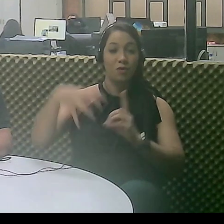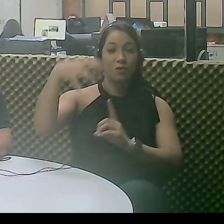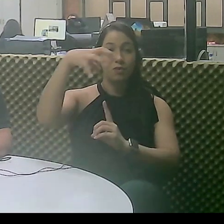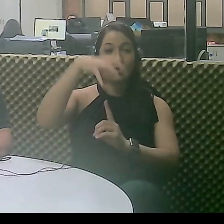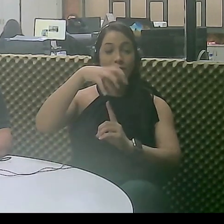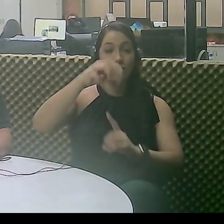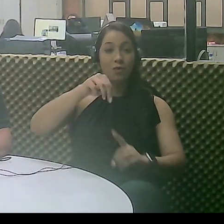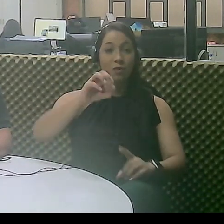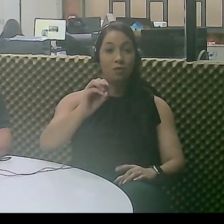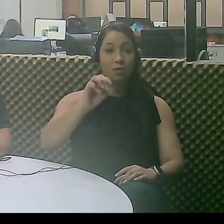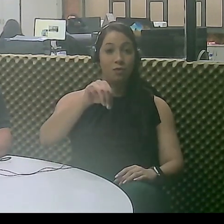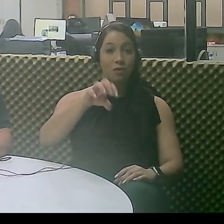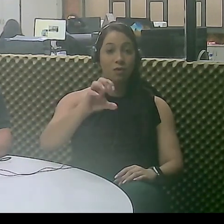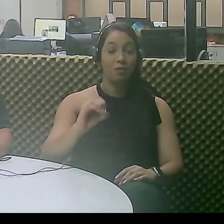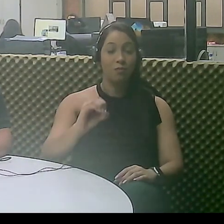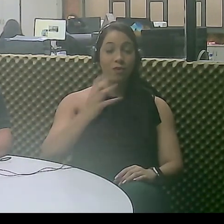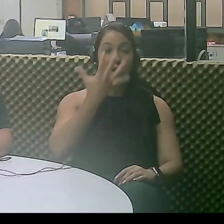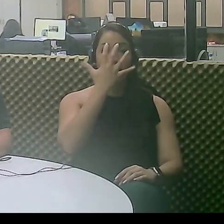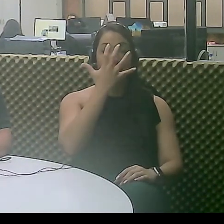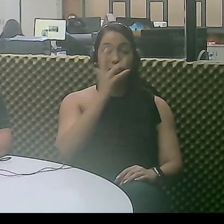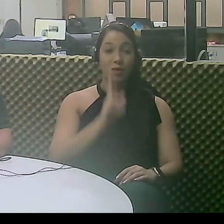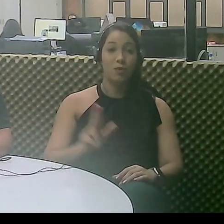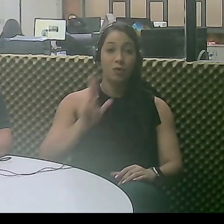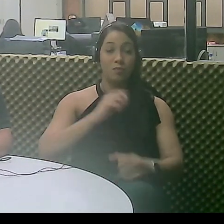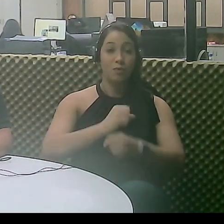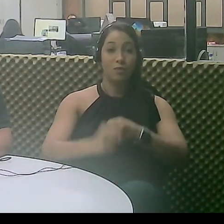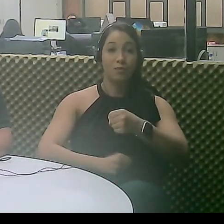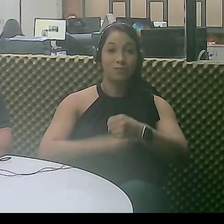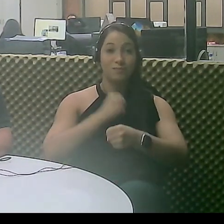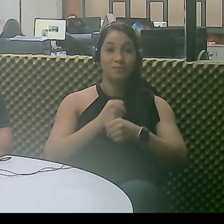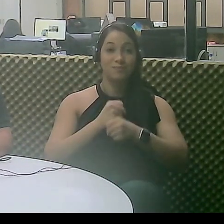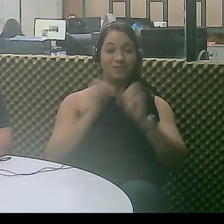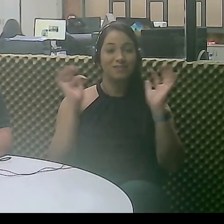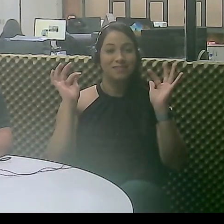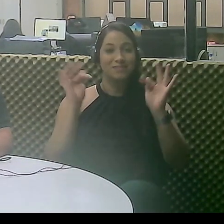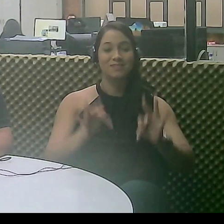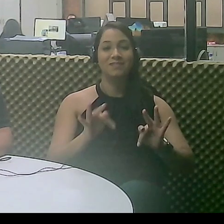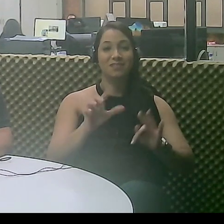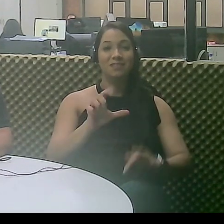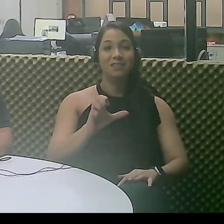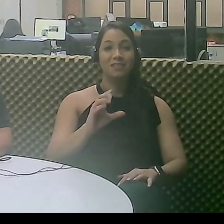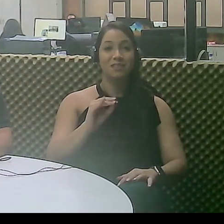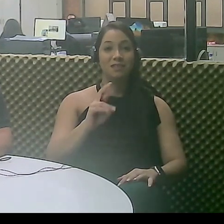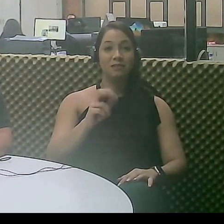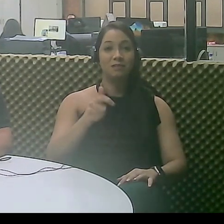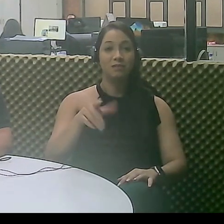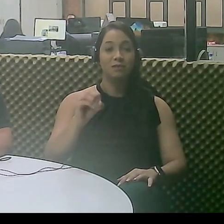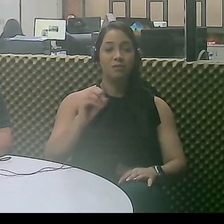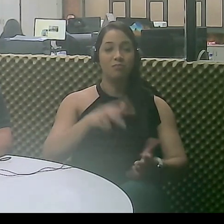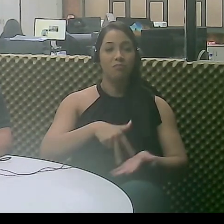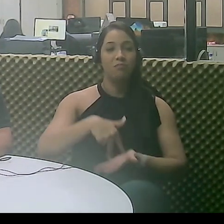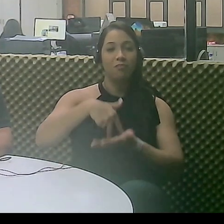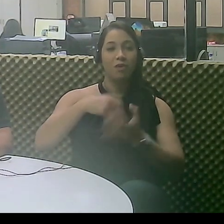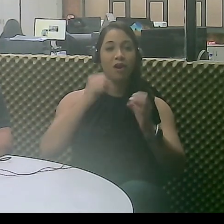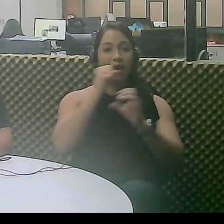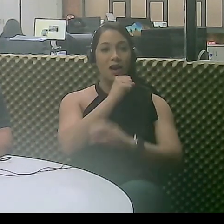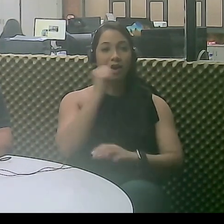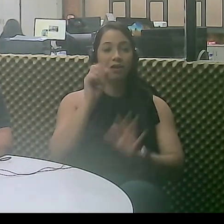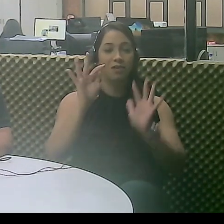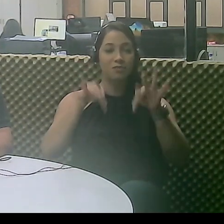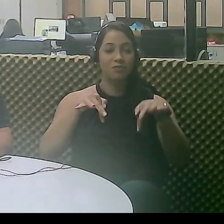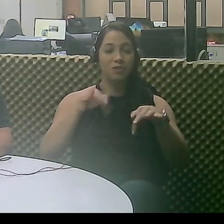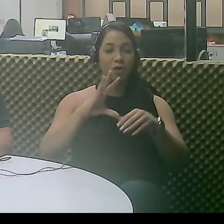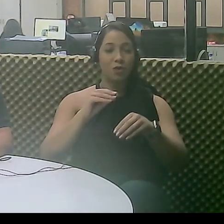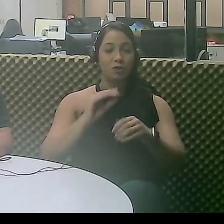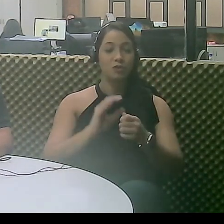do reinado de Momo do Carnaval de Uberlândia do próximo ano. Ao final, Leci Brandão sobe ao palco para encerrar a noite.